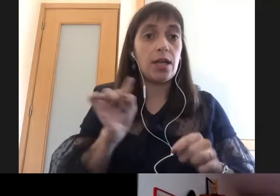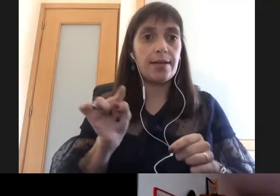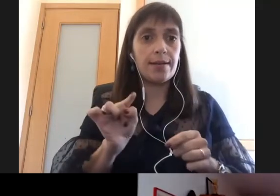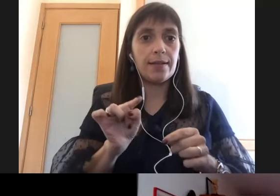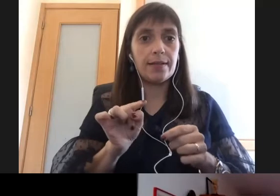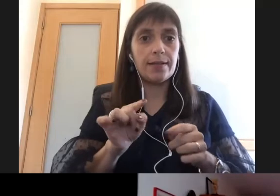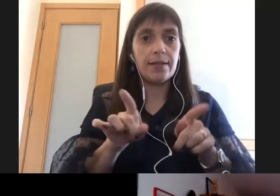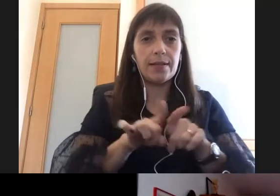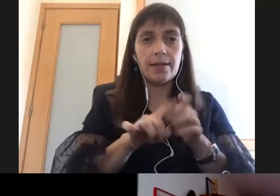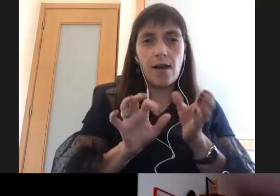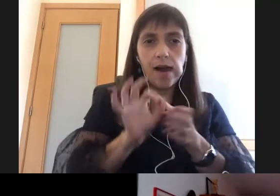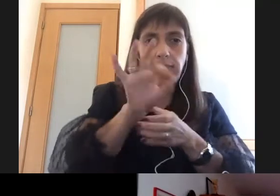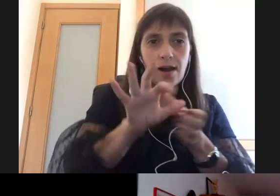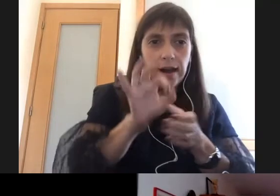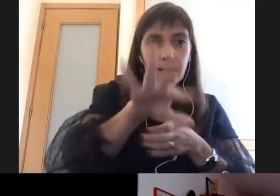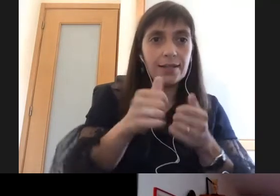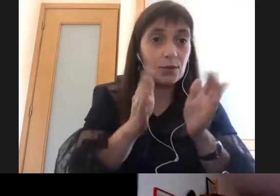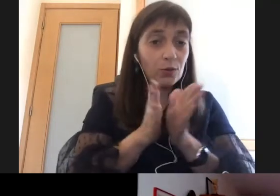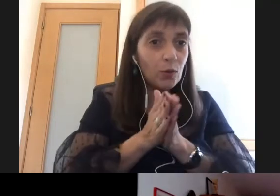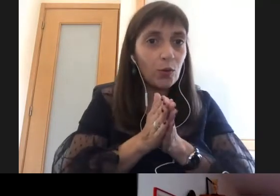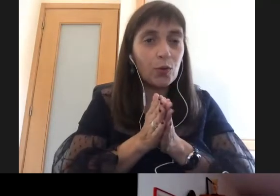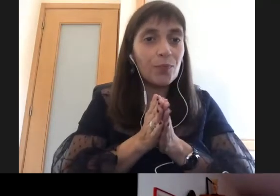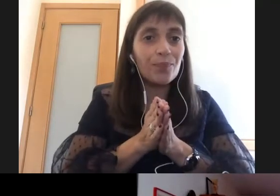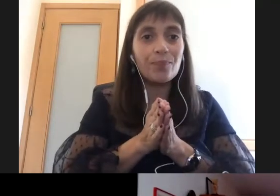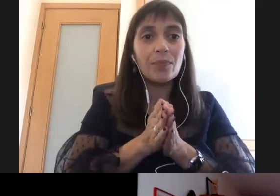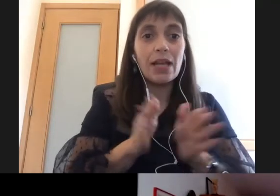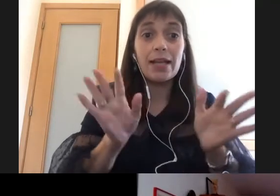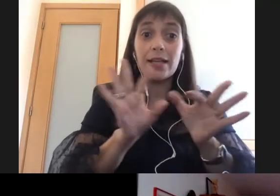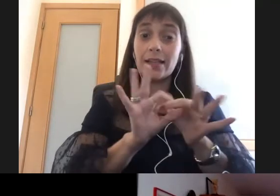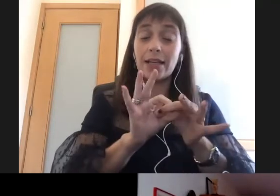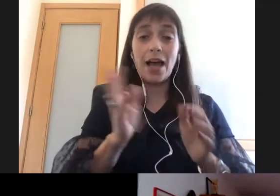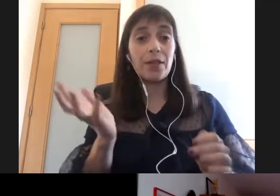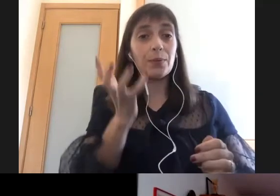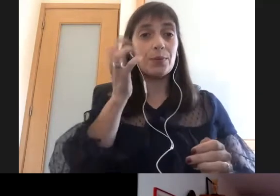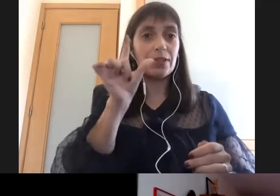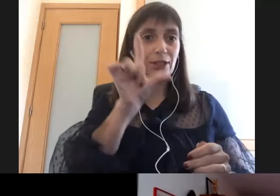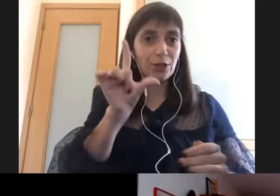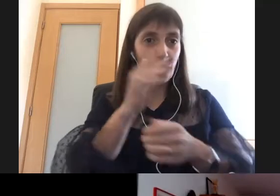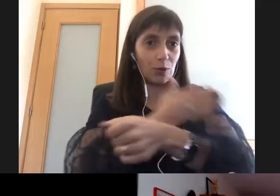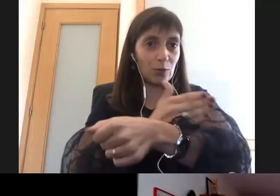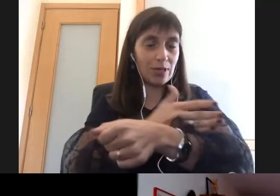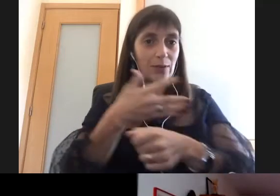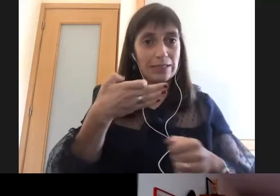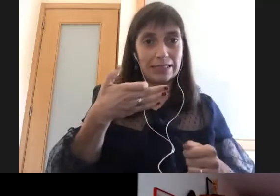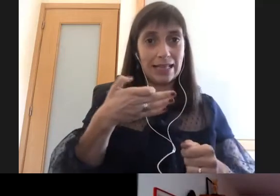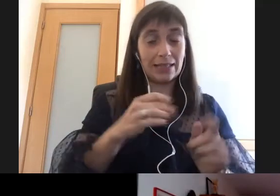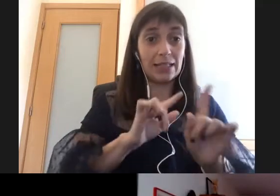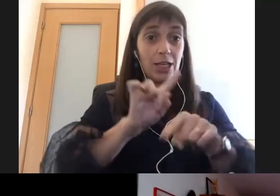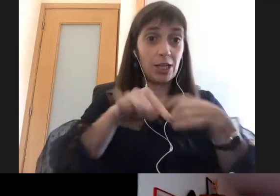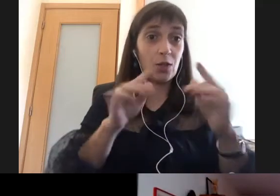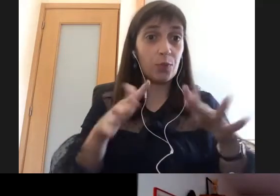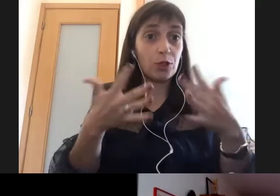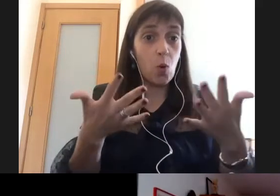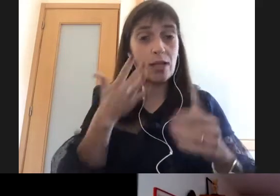sedas e os babados típicos da elegância lisboeta do século XVII. E, quando ele estava no